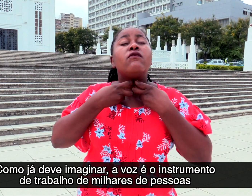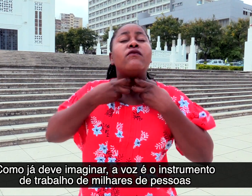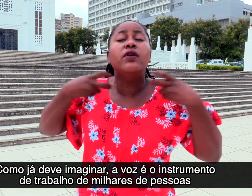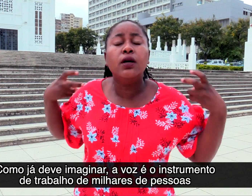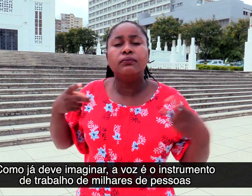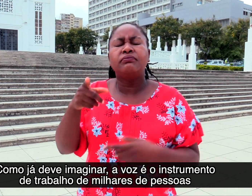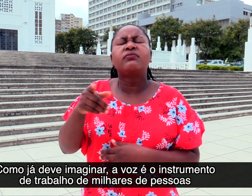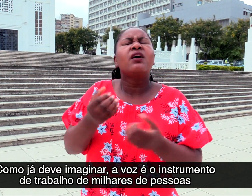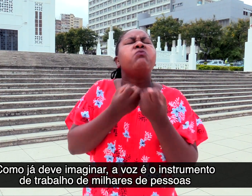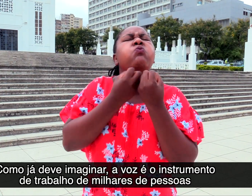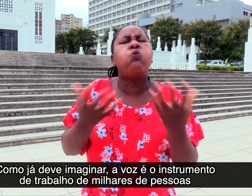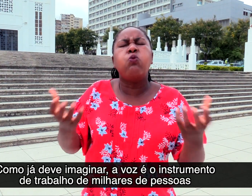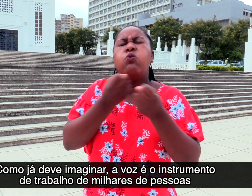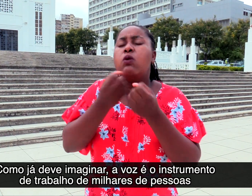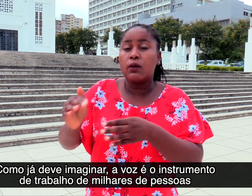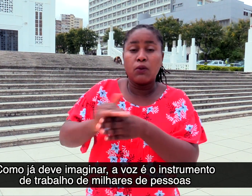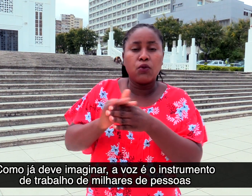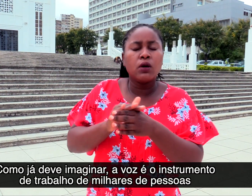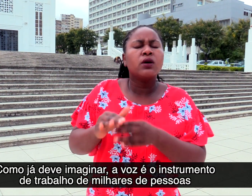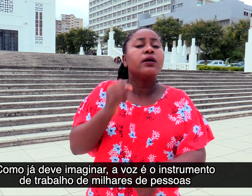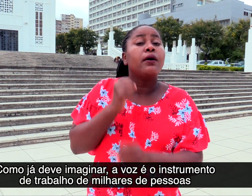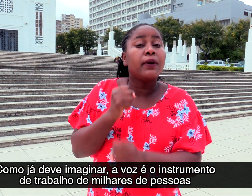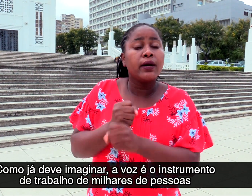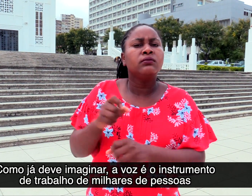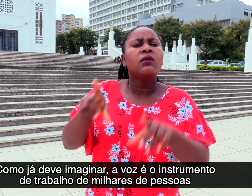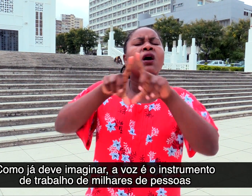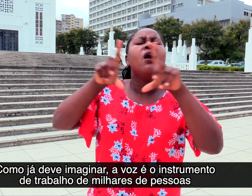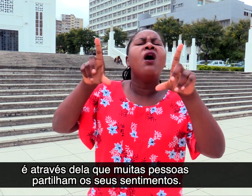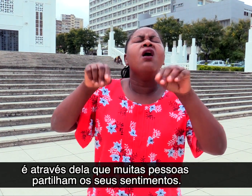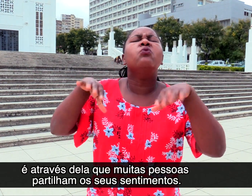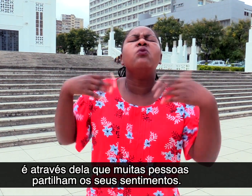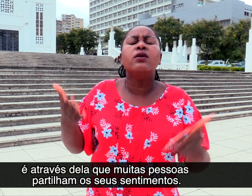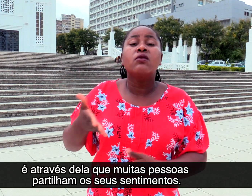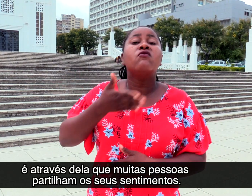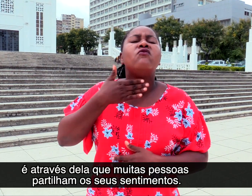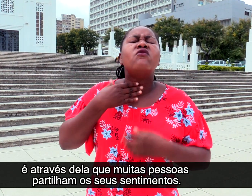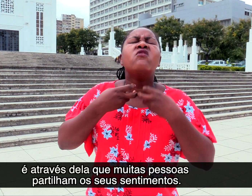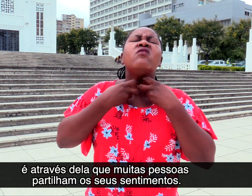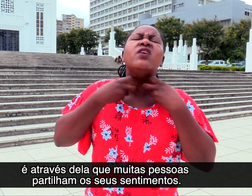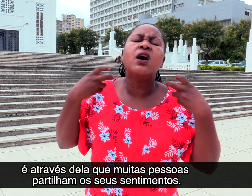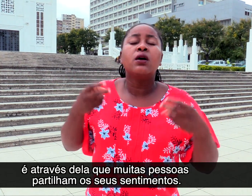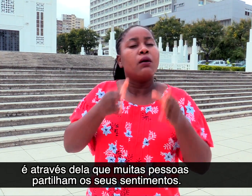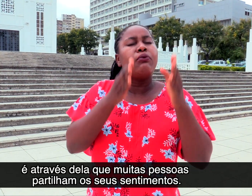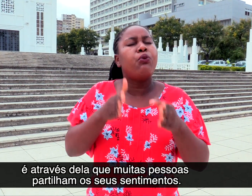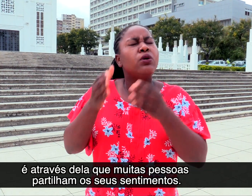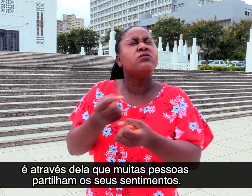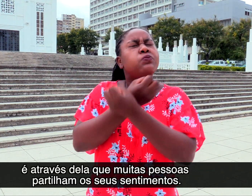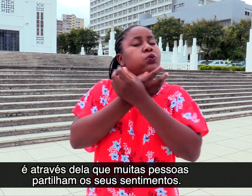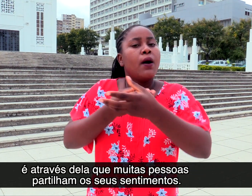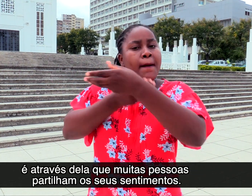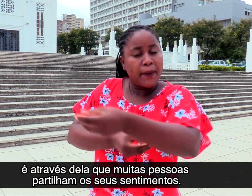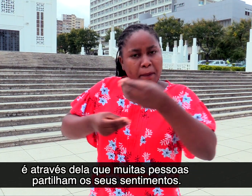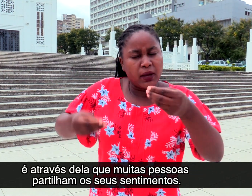Como já deve imaginar, a voz é um instrumento de trabalho de milhares de pessoas e é através dela que muitas pessoas partilham